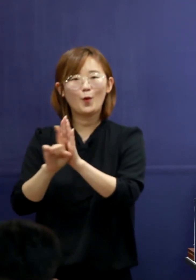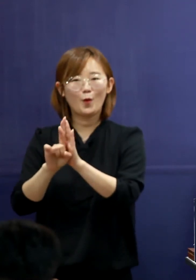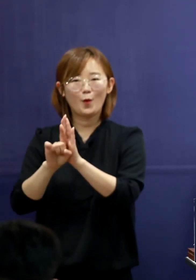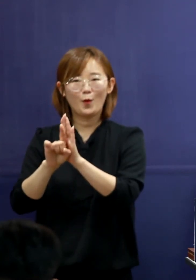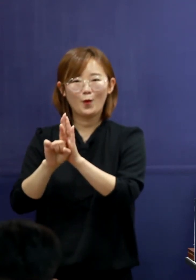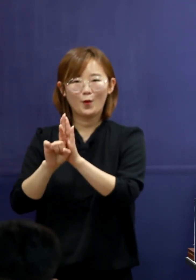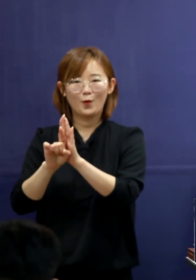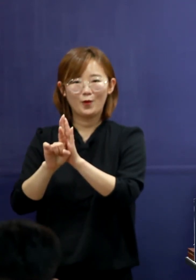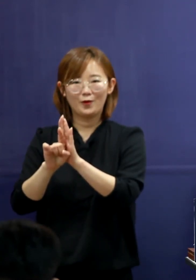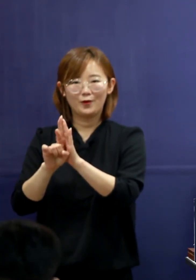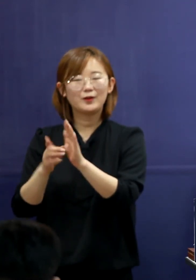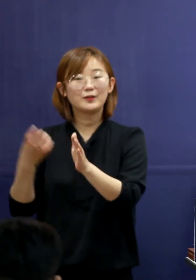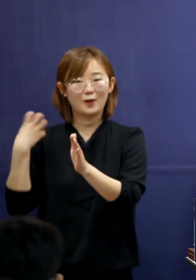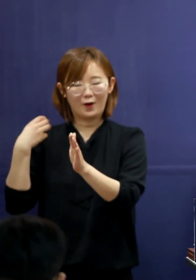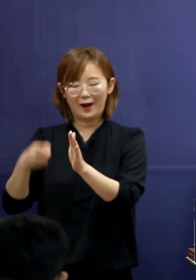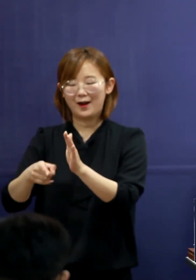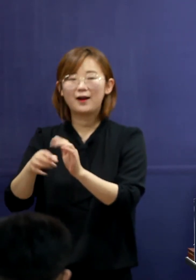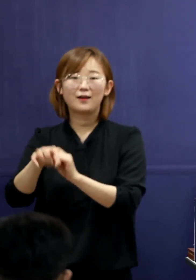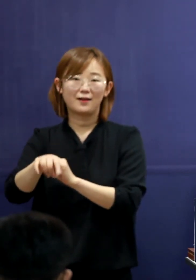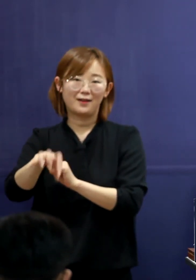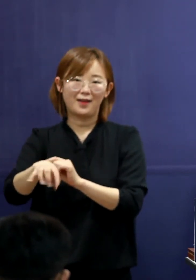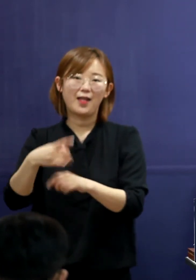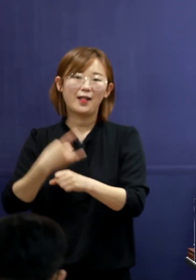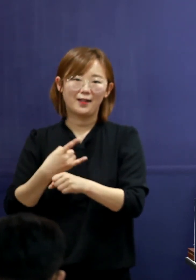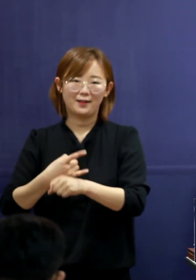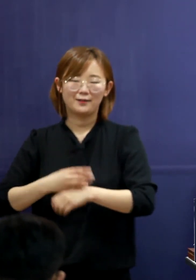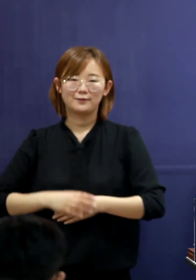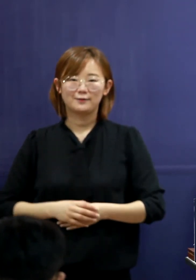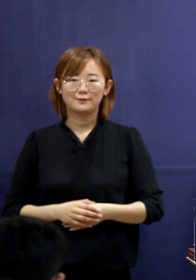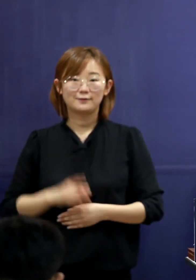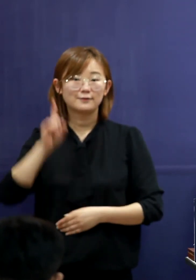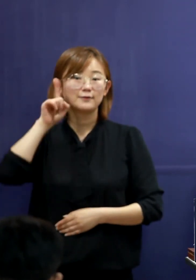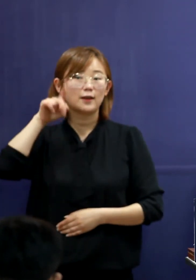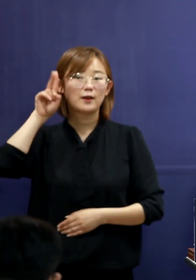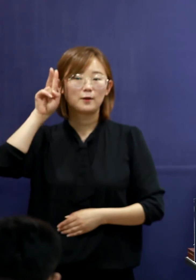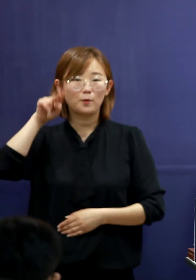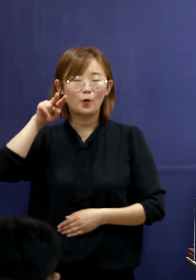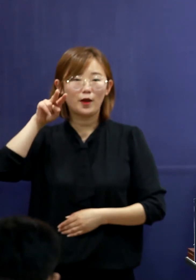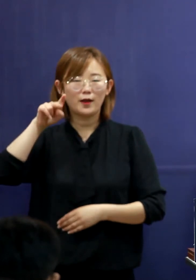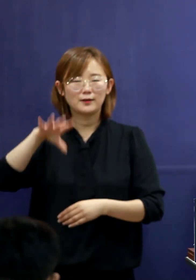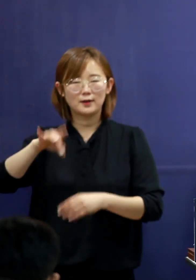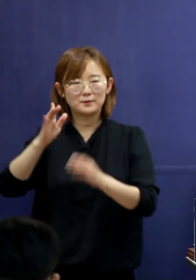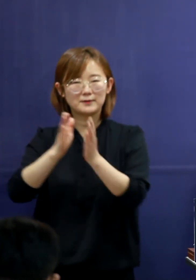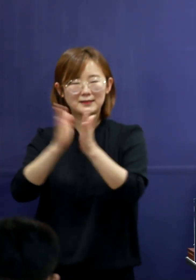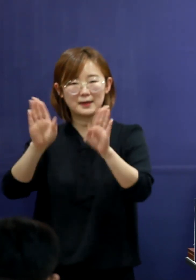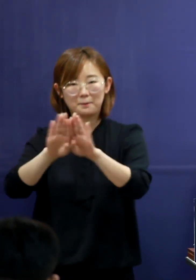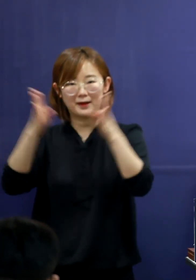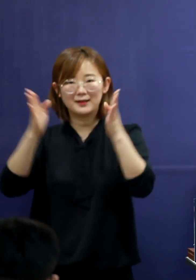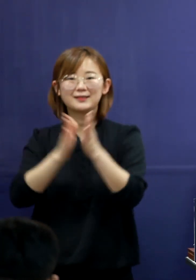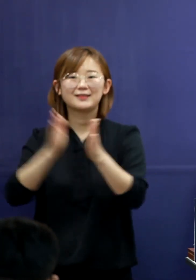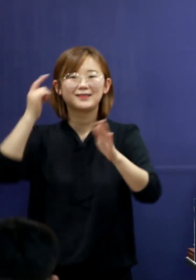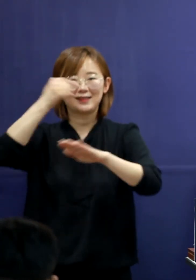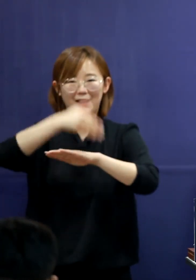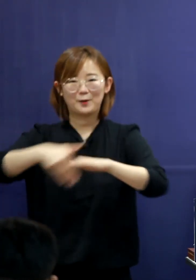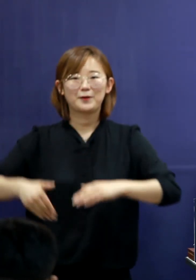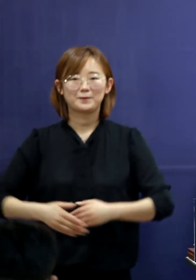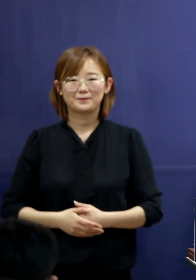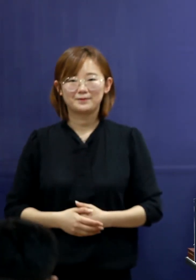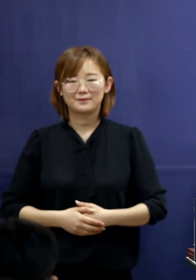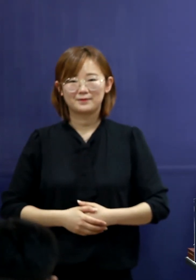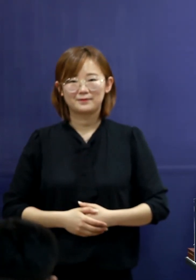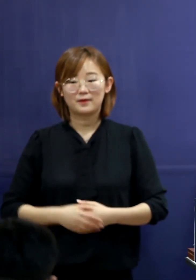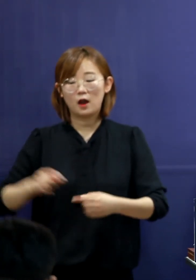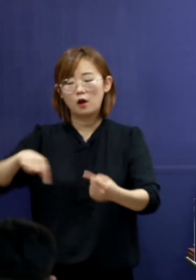하고 지금 이제 내일 모레 개관을 하겠다 하는 것입니다. 운영 책임은 아무래도